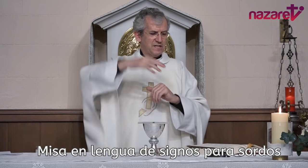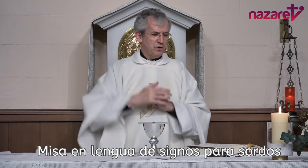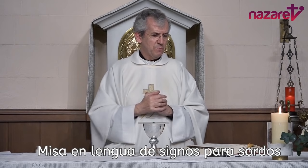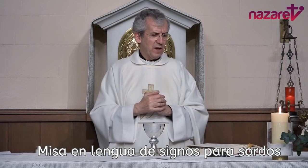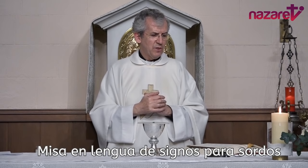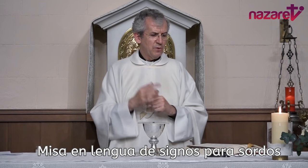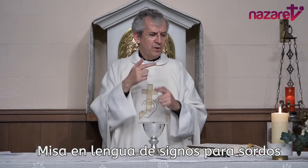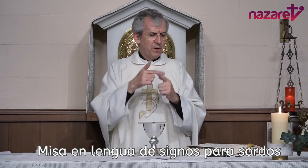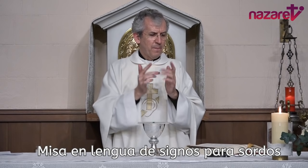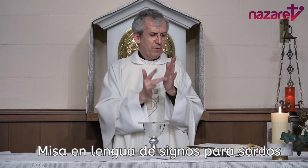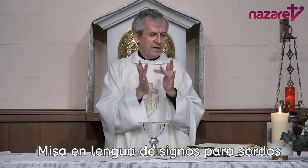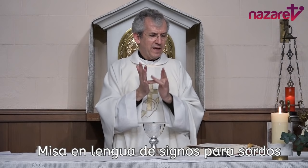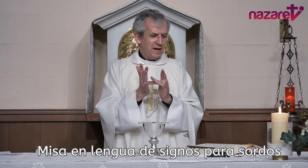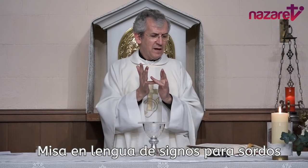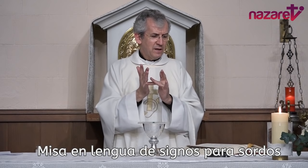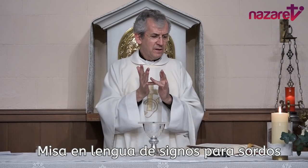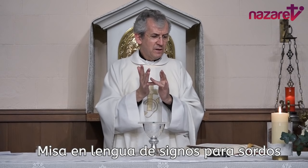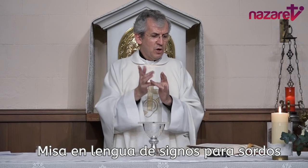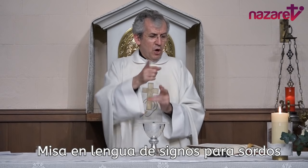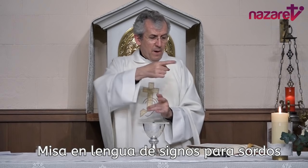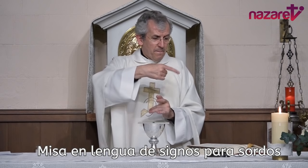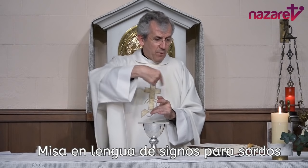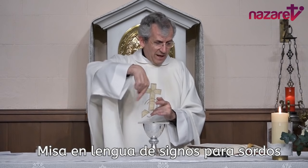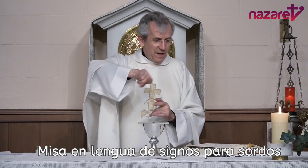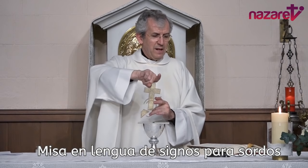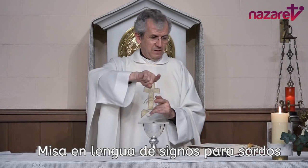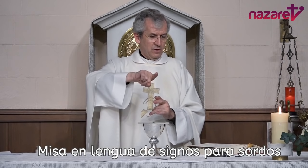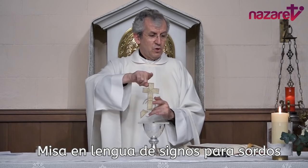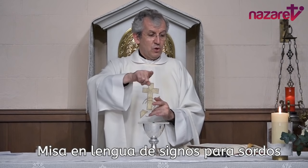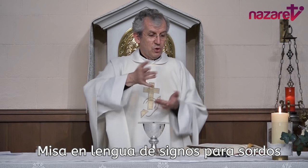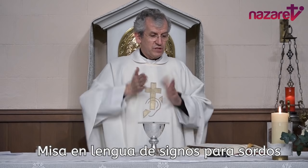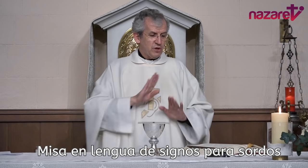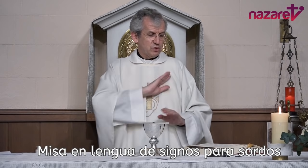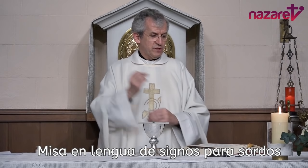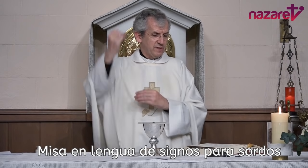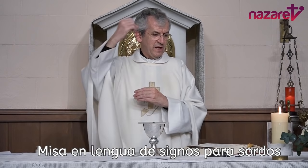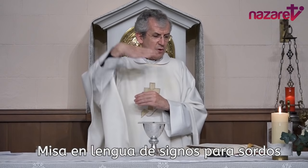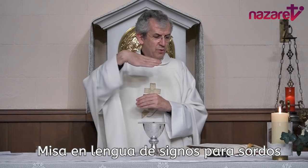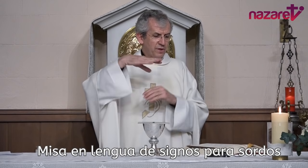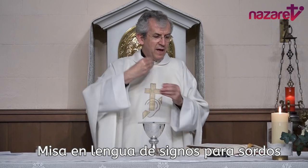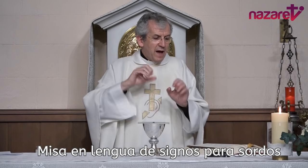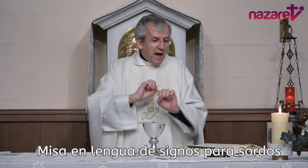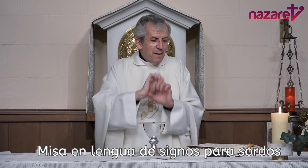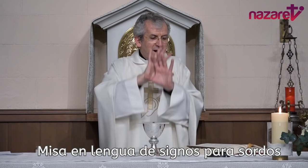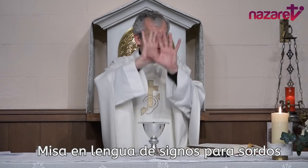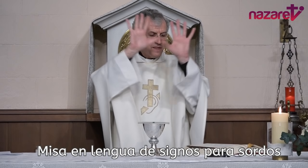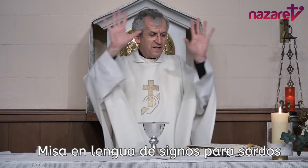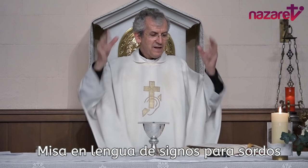sido inmolado, porque por Él, los hijos de la luz amanecen